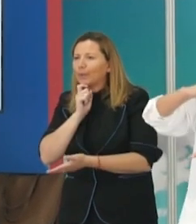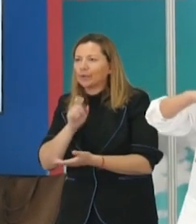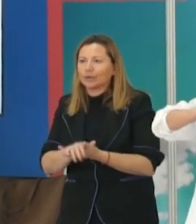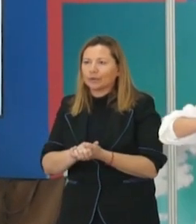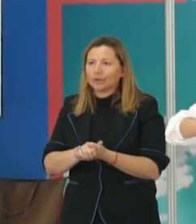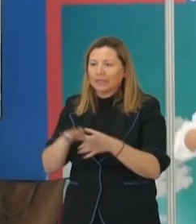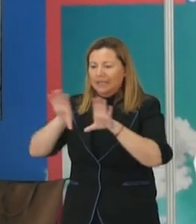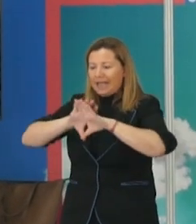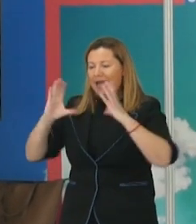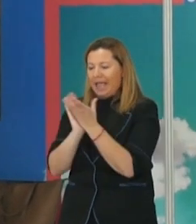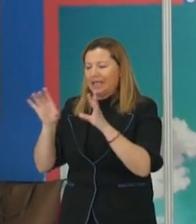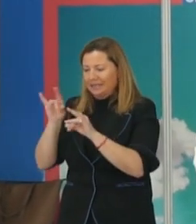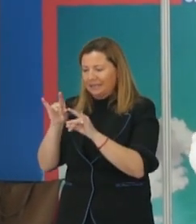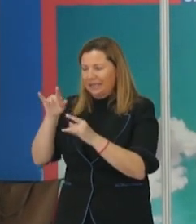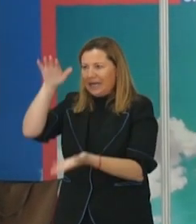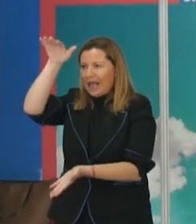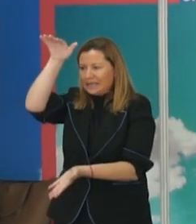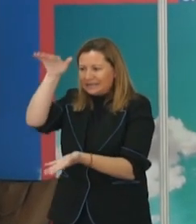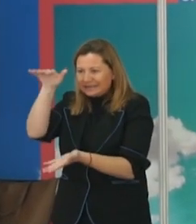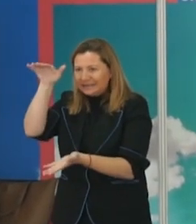Tierra era así o así?